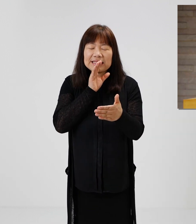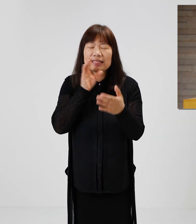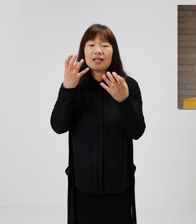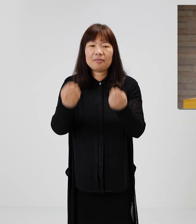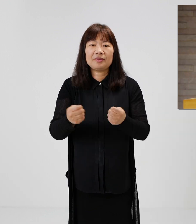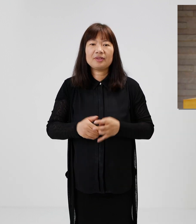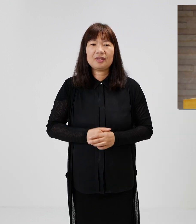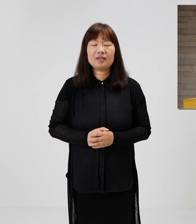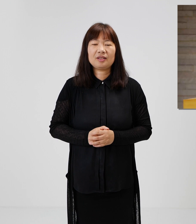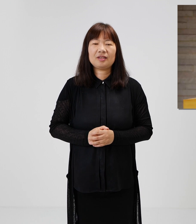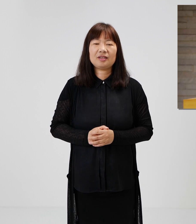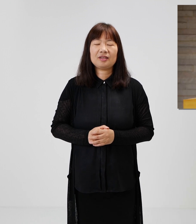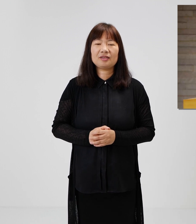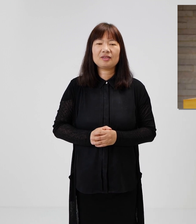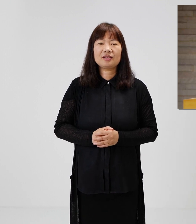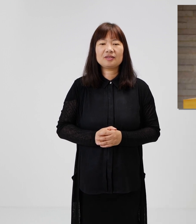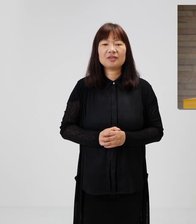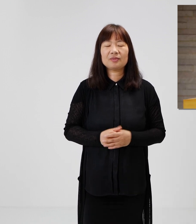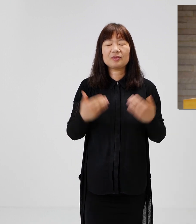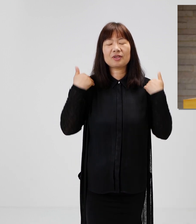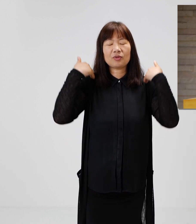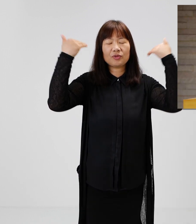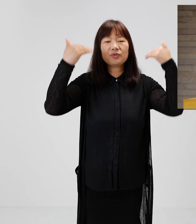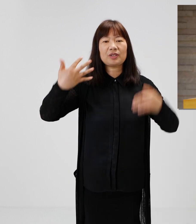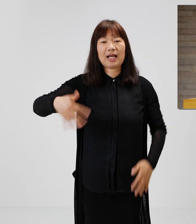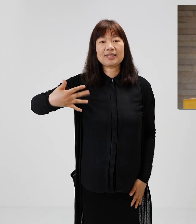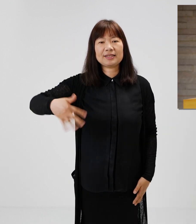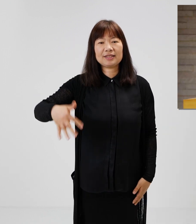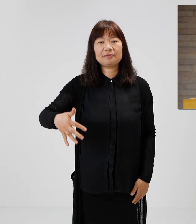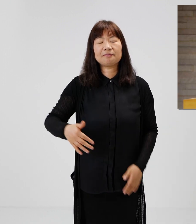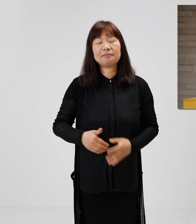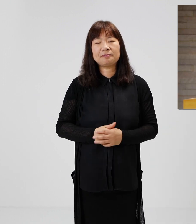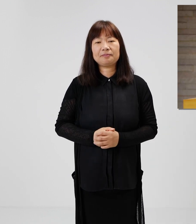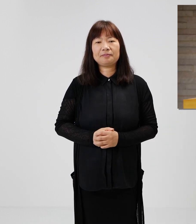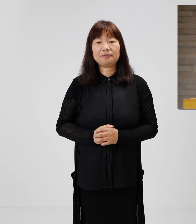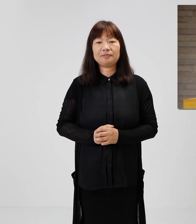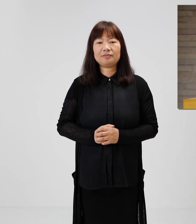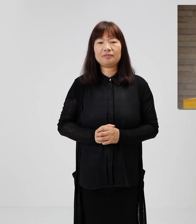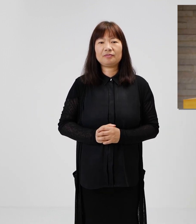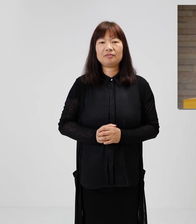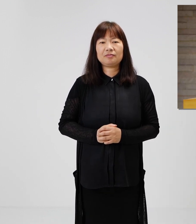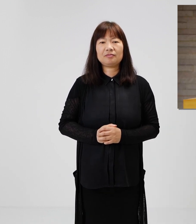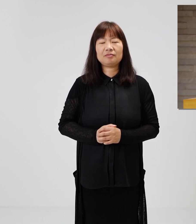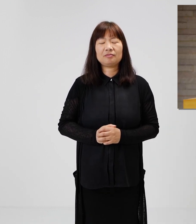아세요? 미숙한 거죠. 굉장히 미숙한 거예요.